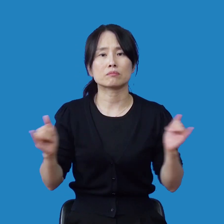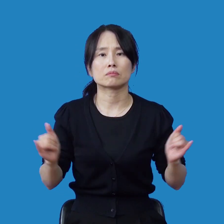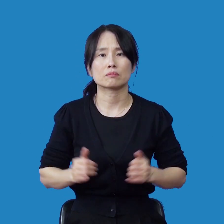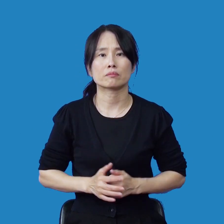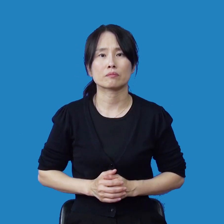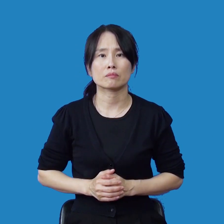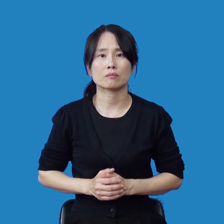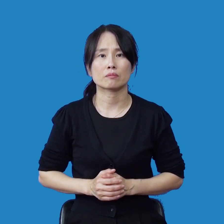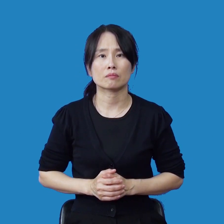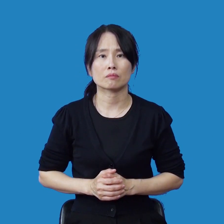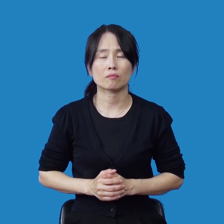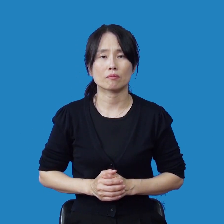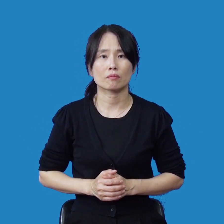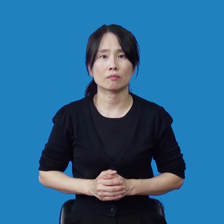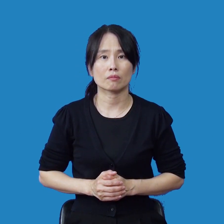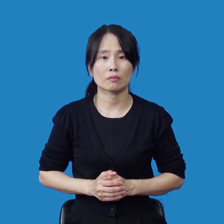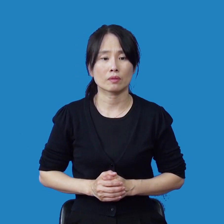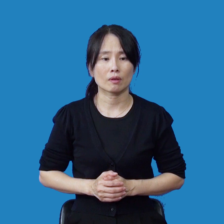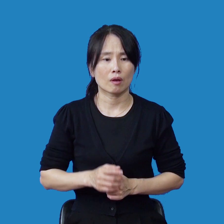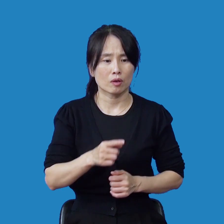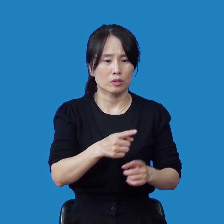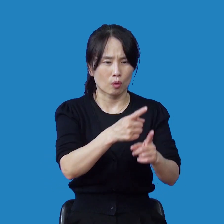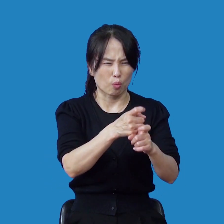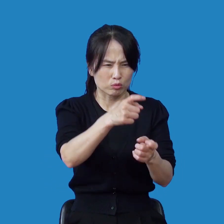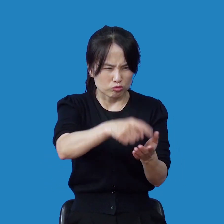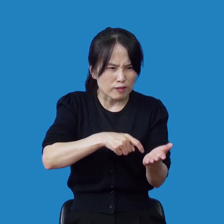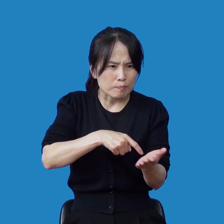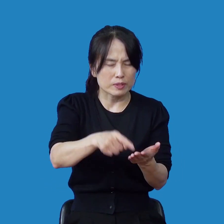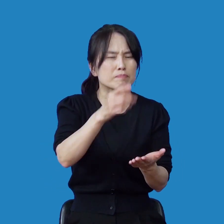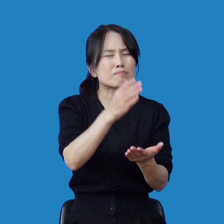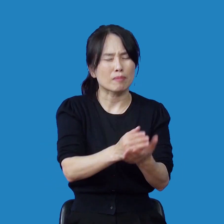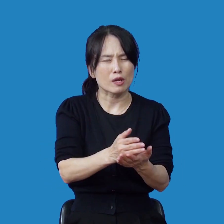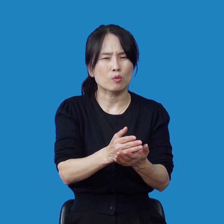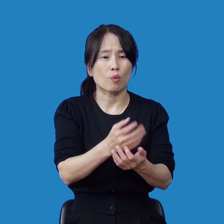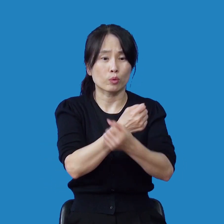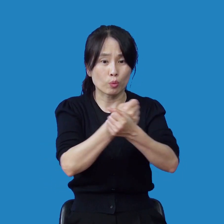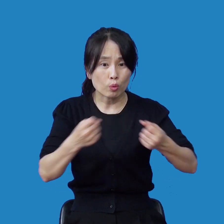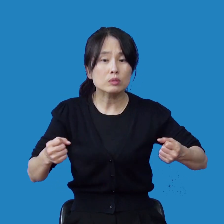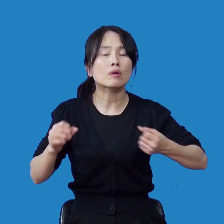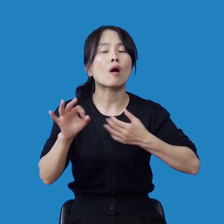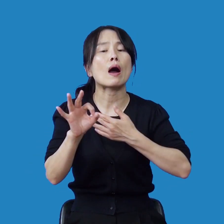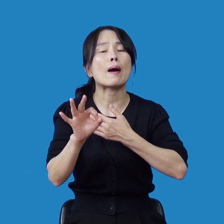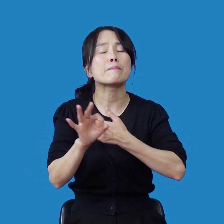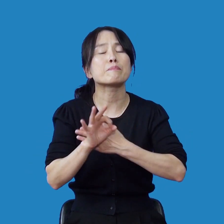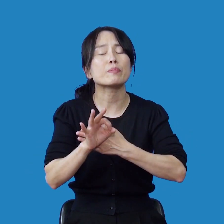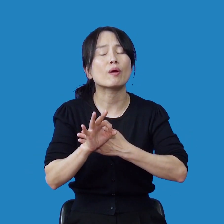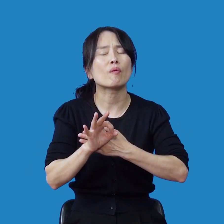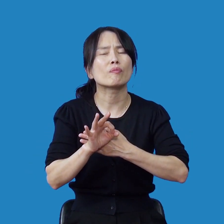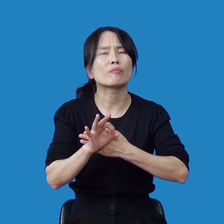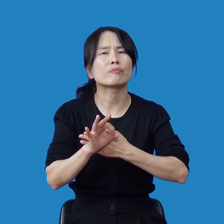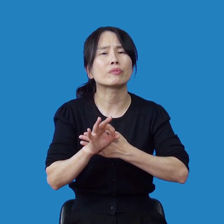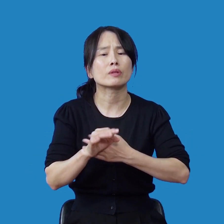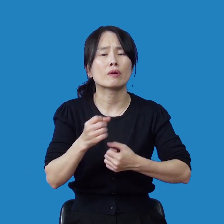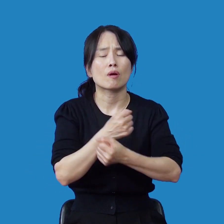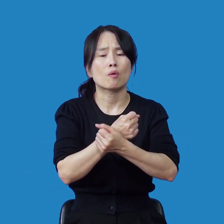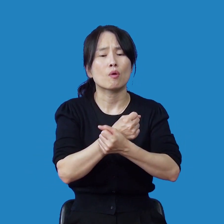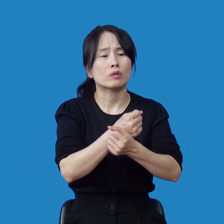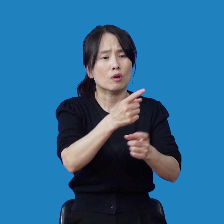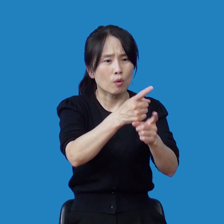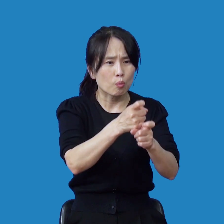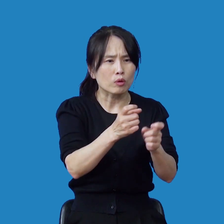20절 말씀은 네가 보복하지 않고 원수를 용서하면 그 원수가 정말로